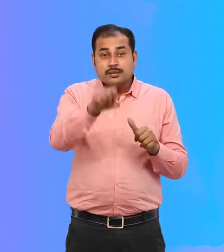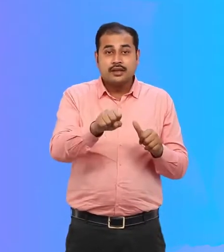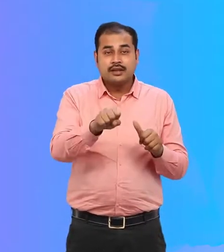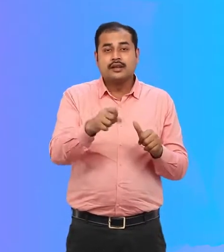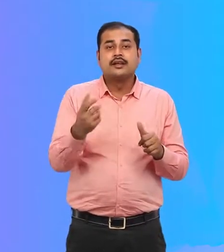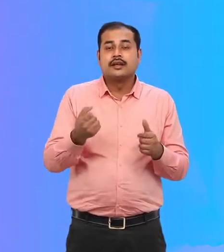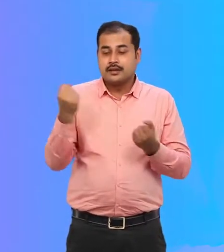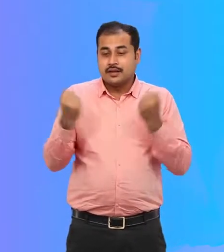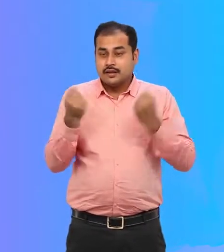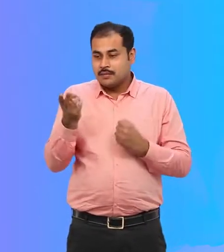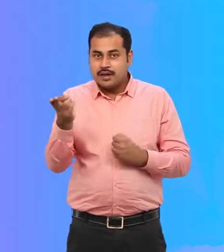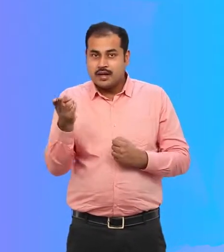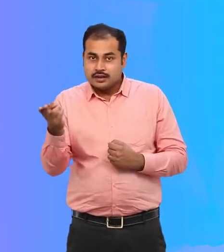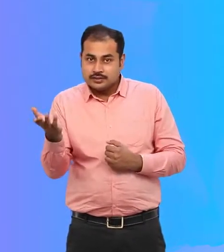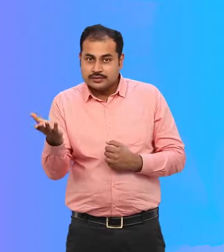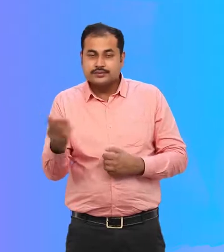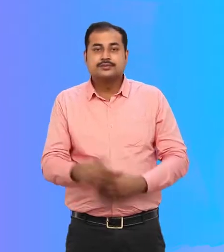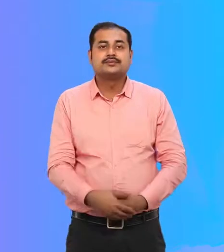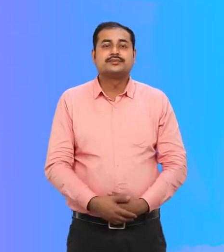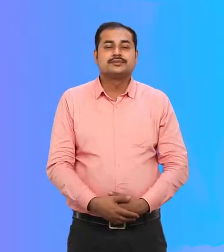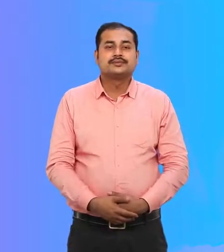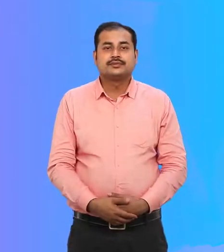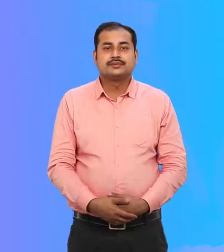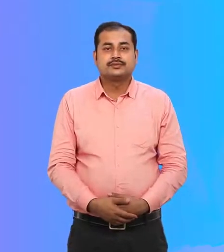की सुरम्य बस अब